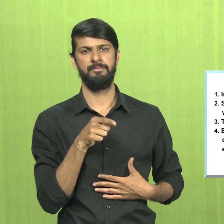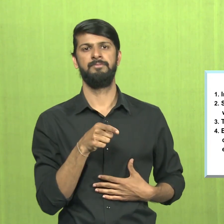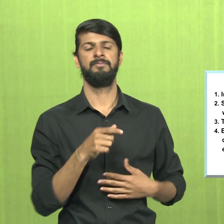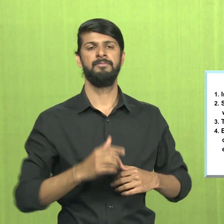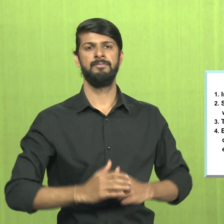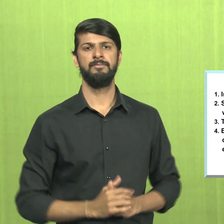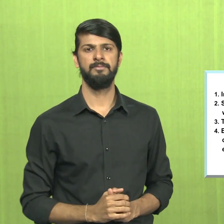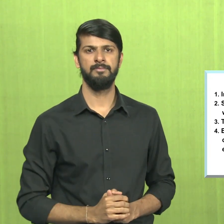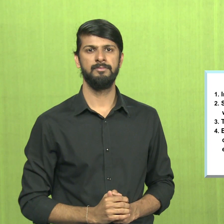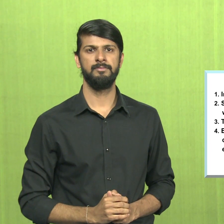और 16